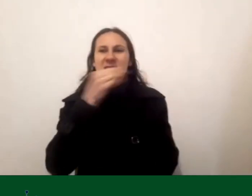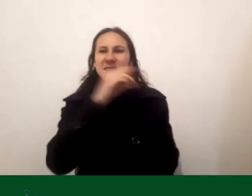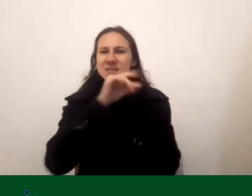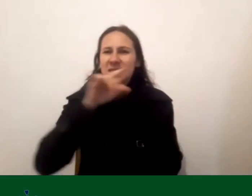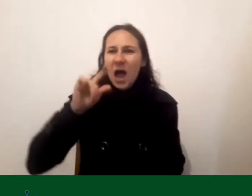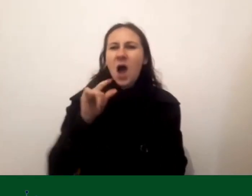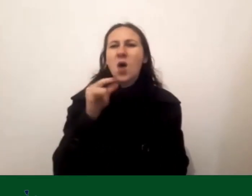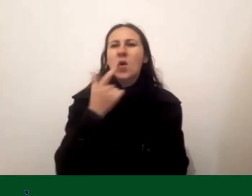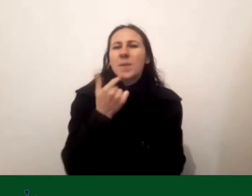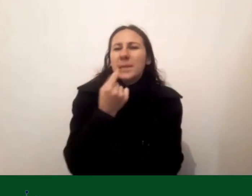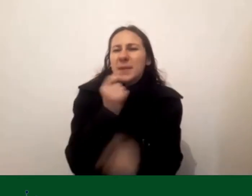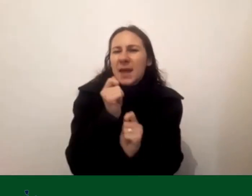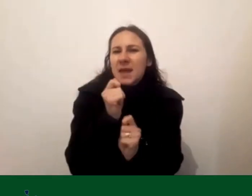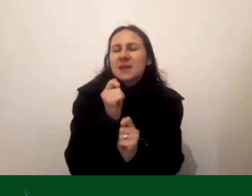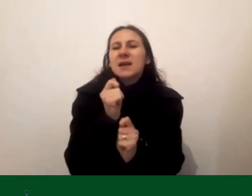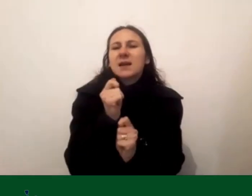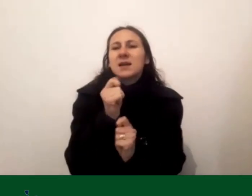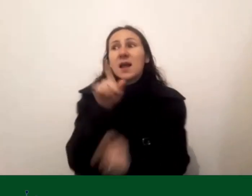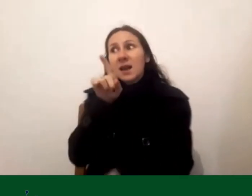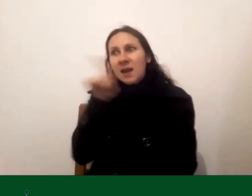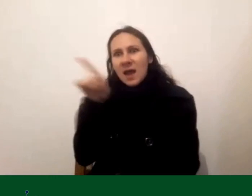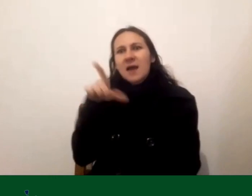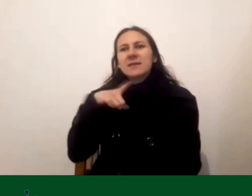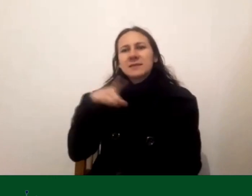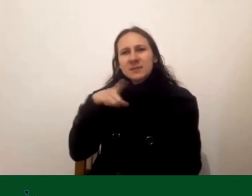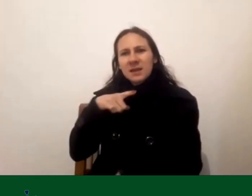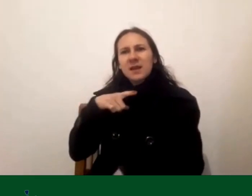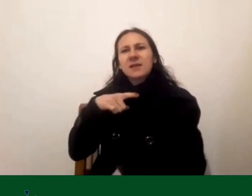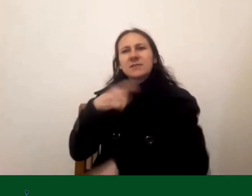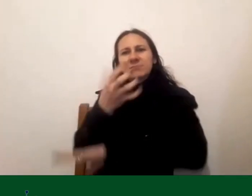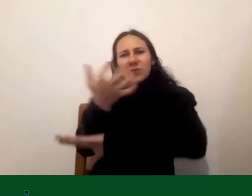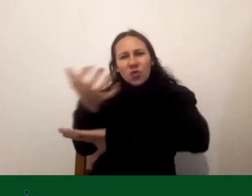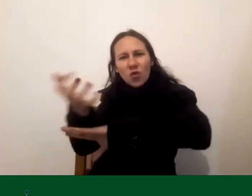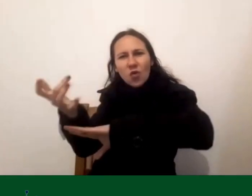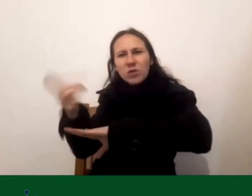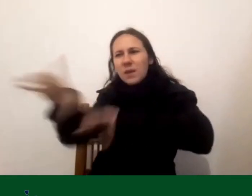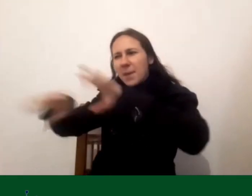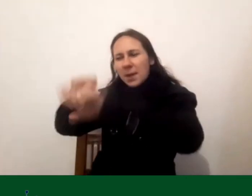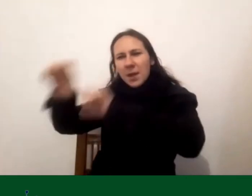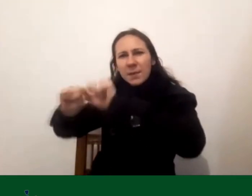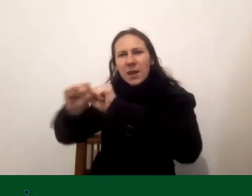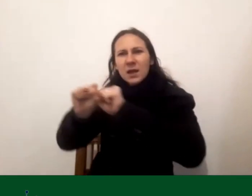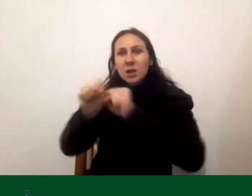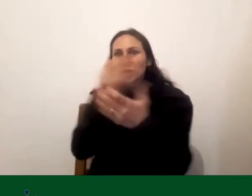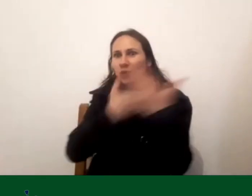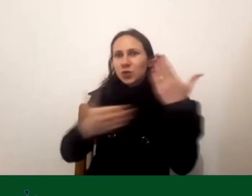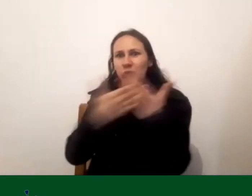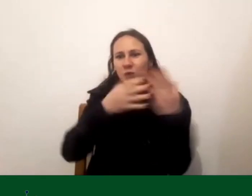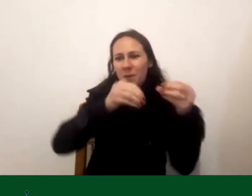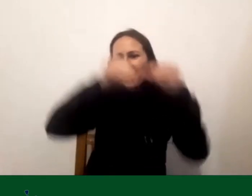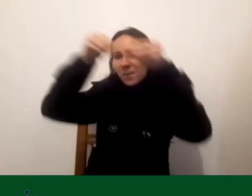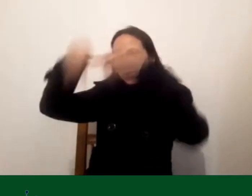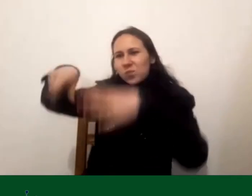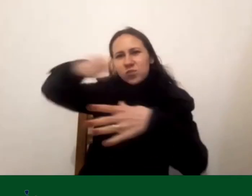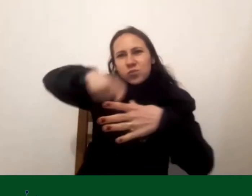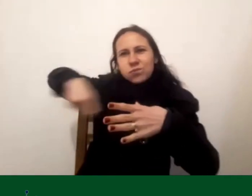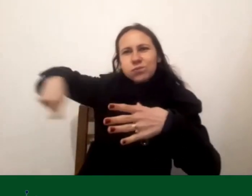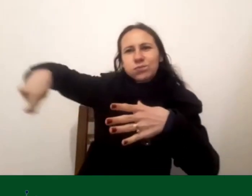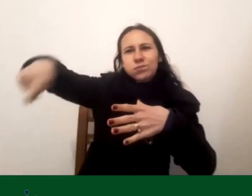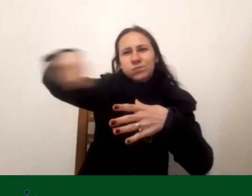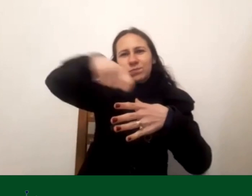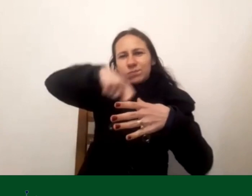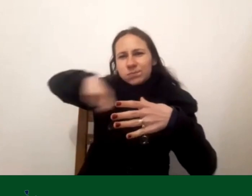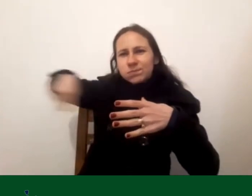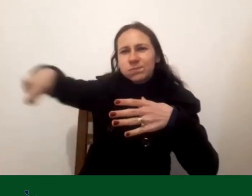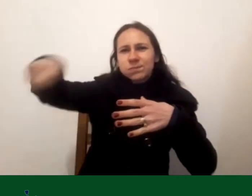sua horta, ela trouxe ervas e tudo foi parar no caldeirão. A sopa ficava cada vez